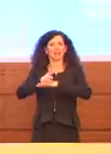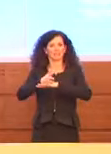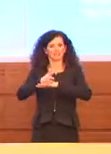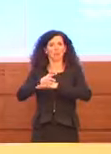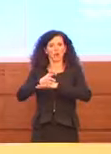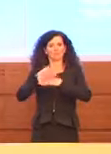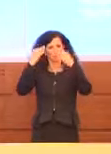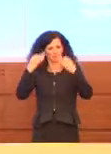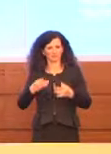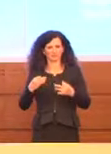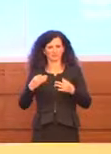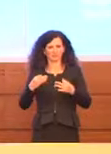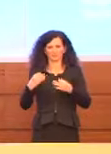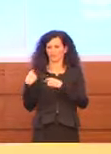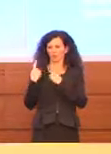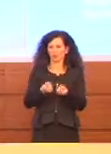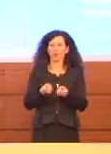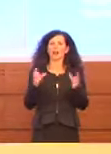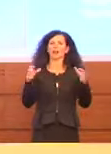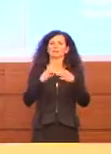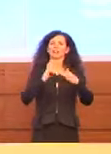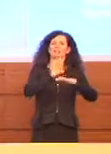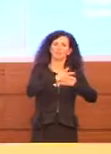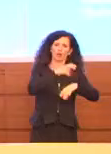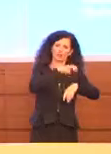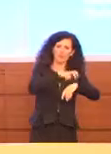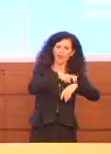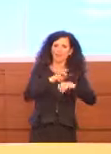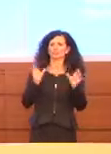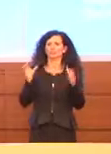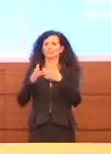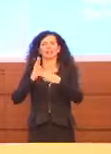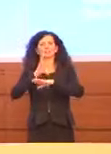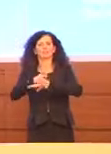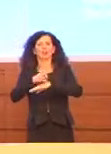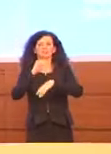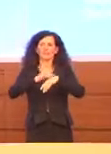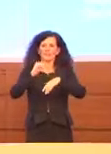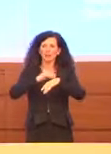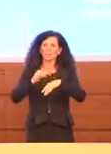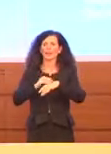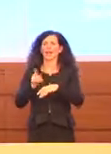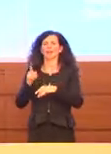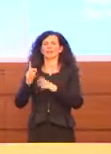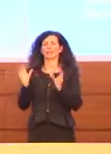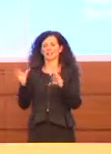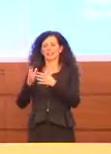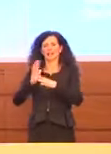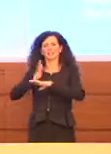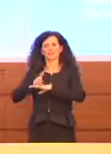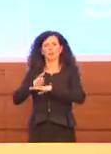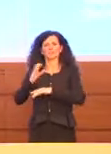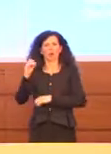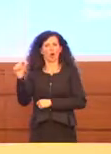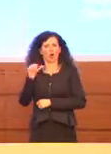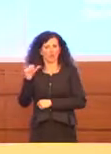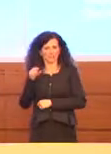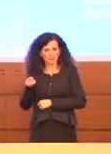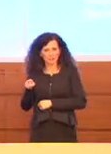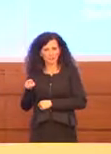istituito quelle dei medici degli infermieri e degli operatori socio sanitari per creare delle